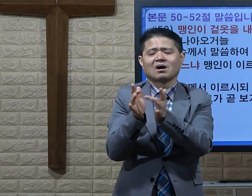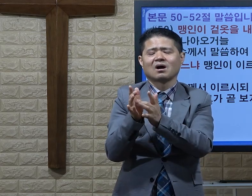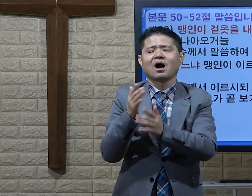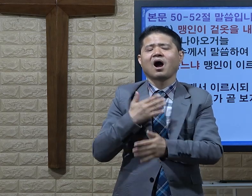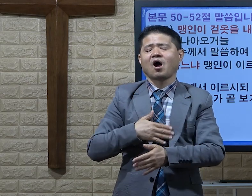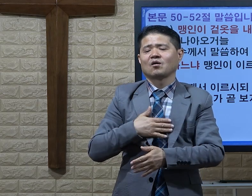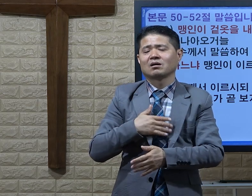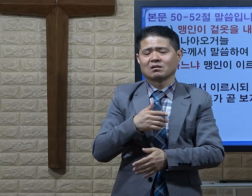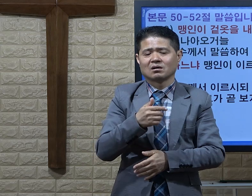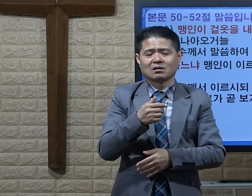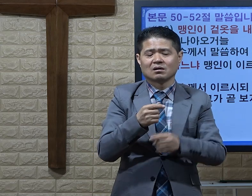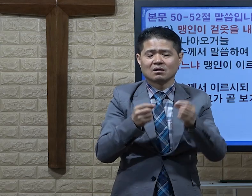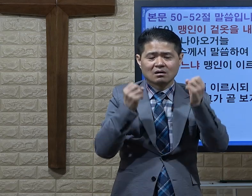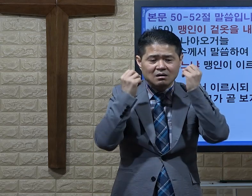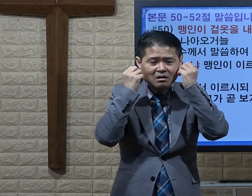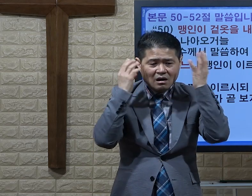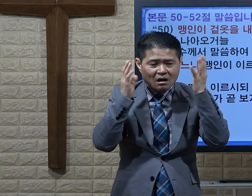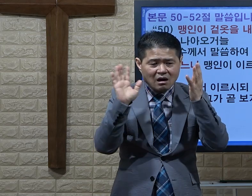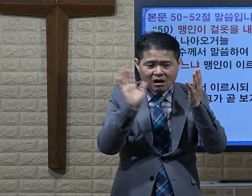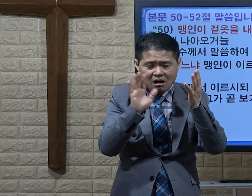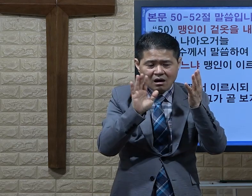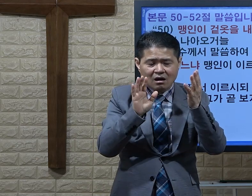예수님은 모든 것을 알고 있었습니다.